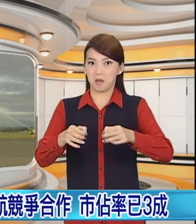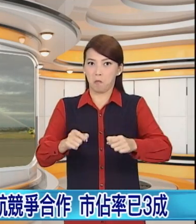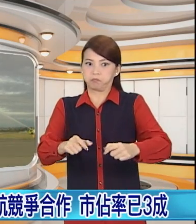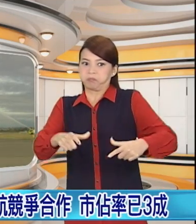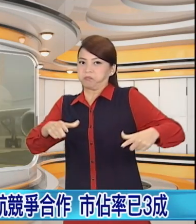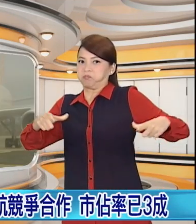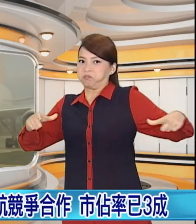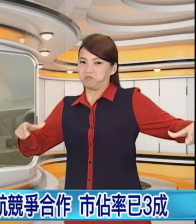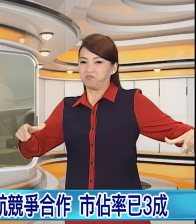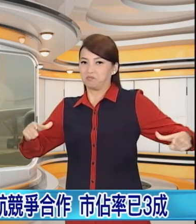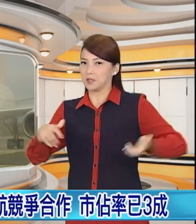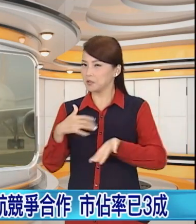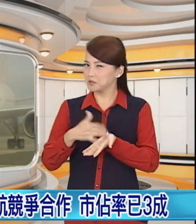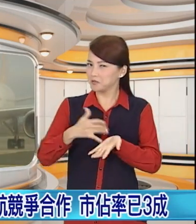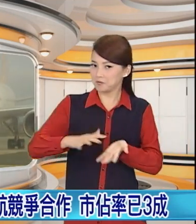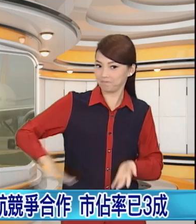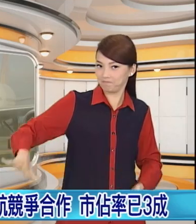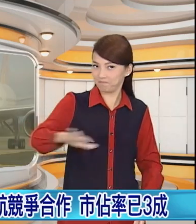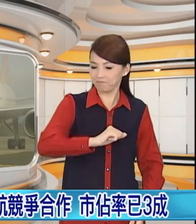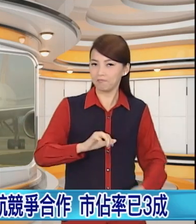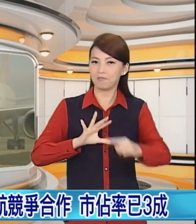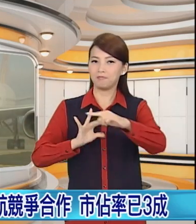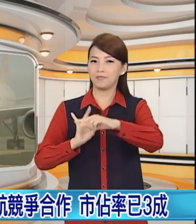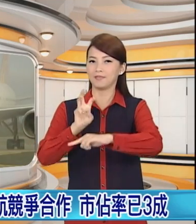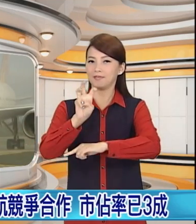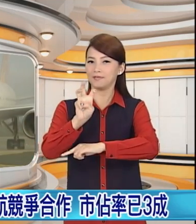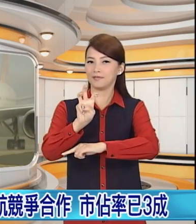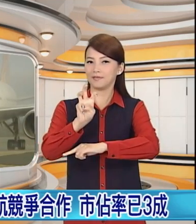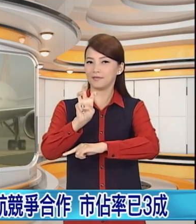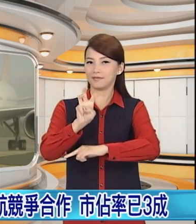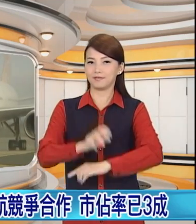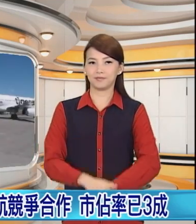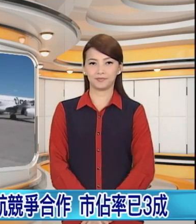的饼越做越大，现在占有率已经达到了30%。